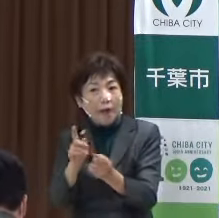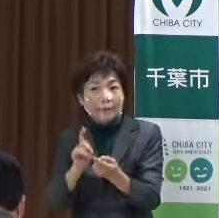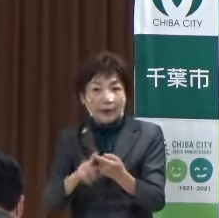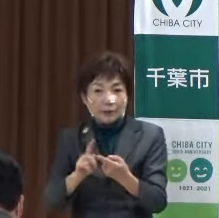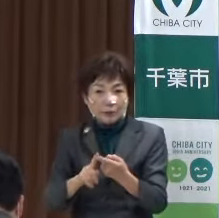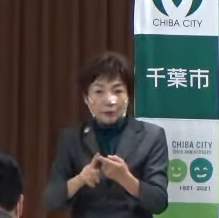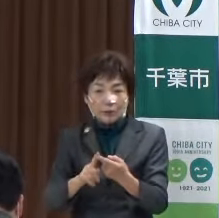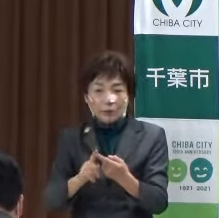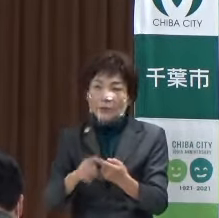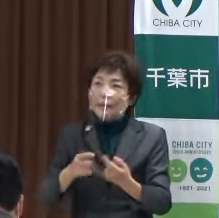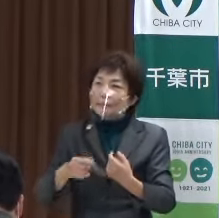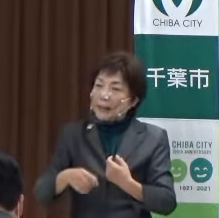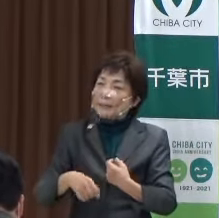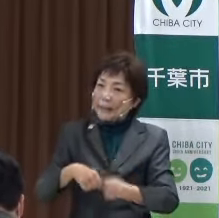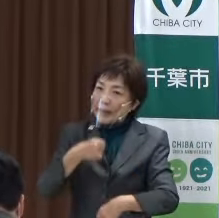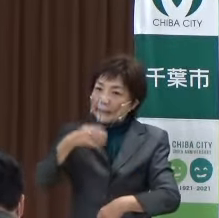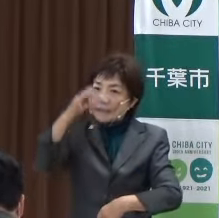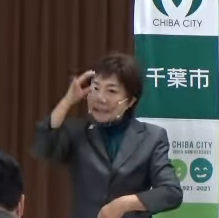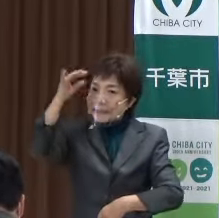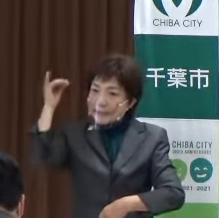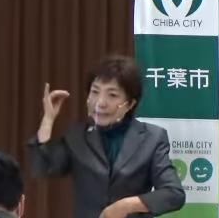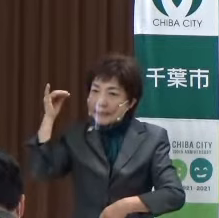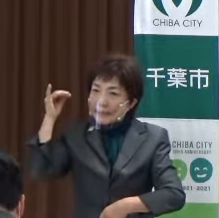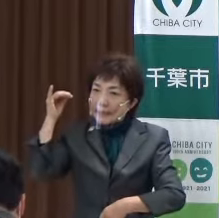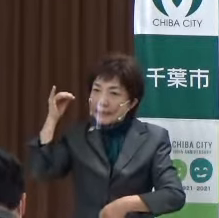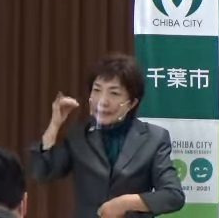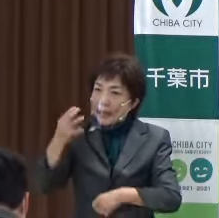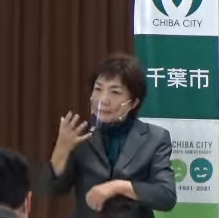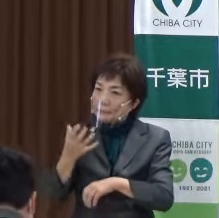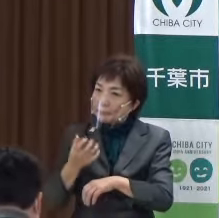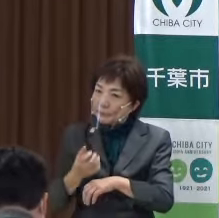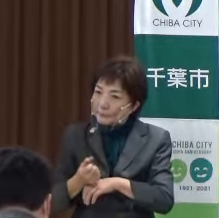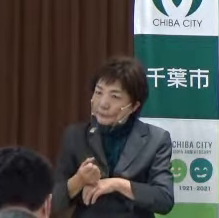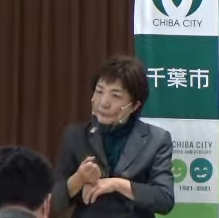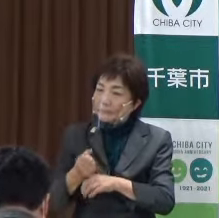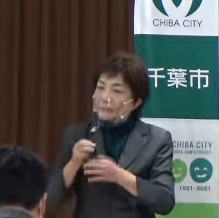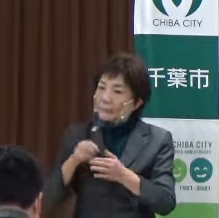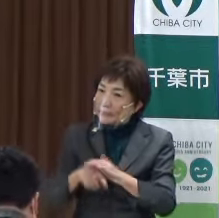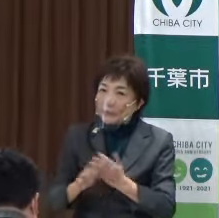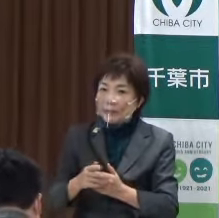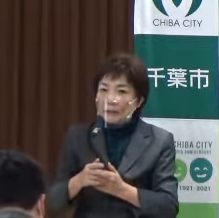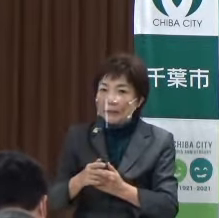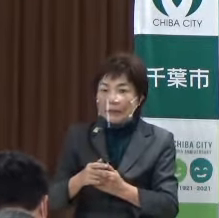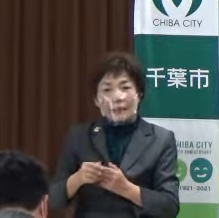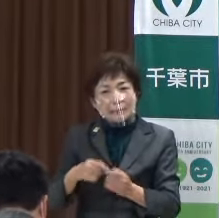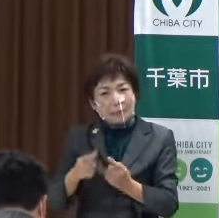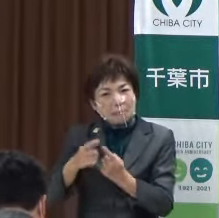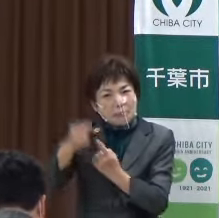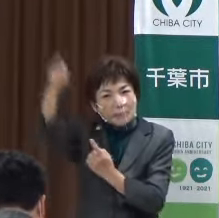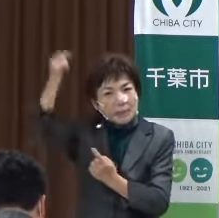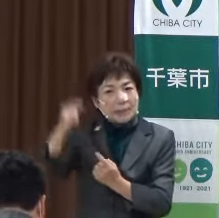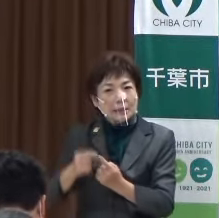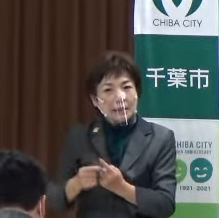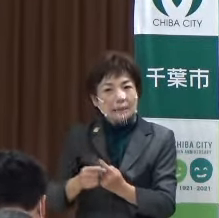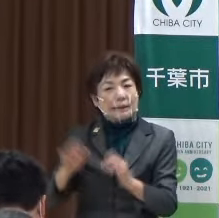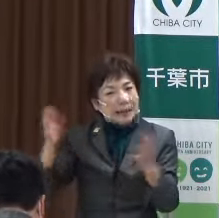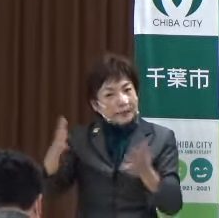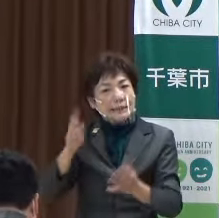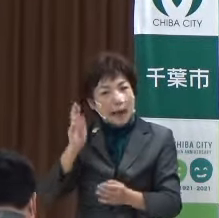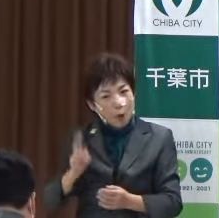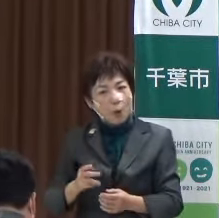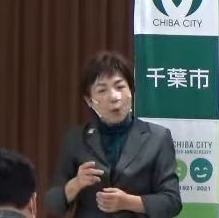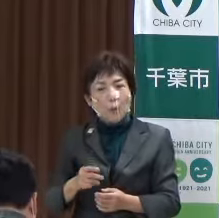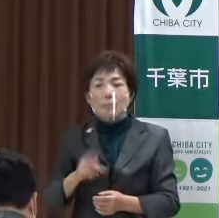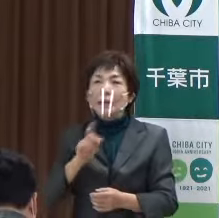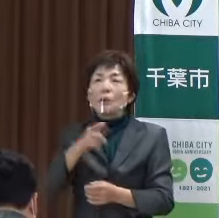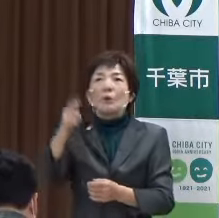するこれは正しい知識が得られたらゆえというところもありますけれども、過剰に反応することはおそらくないだろう